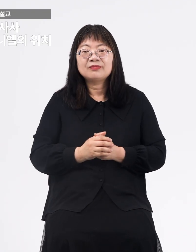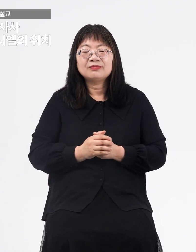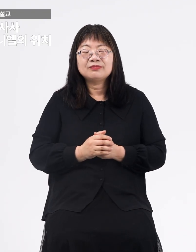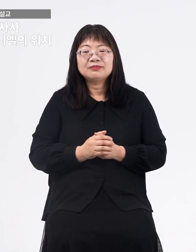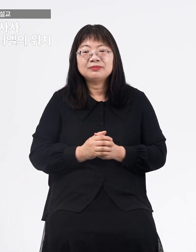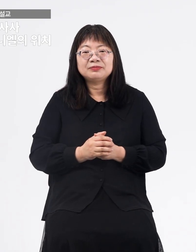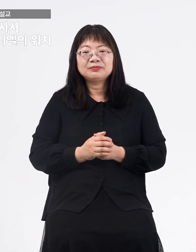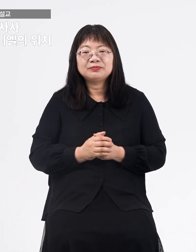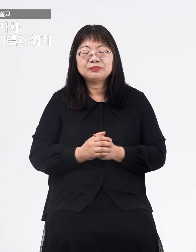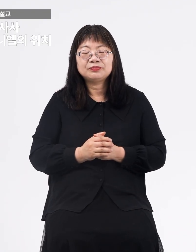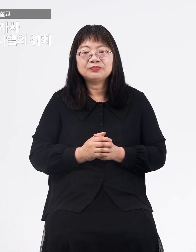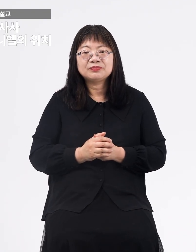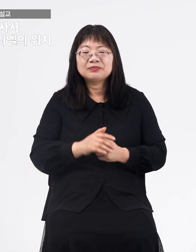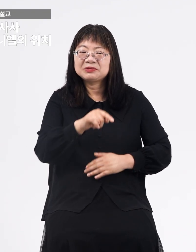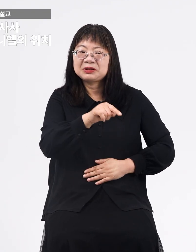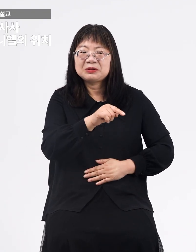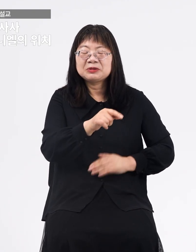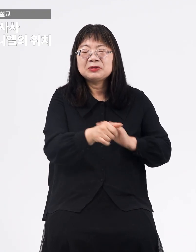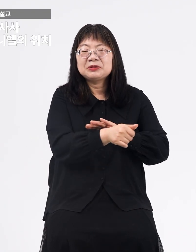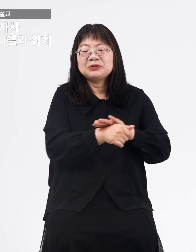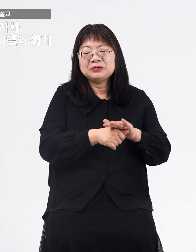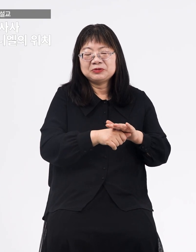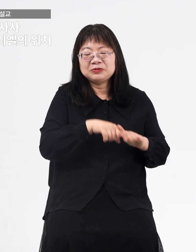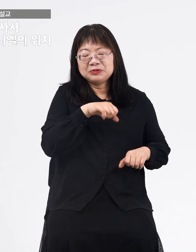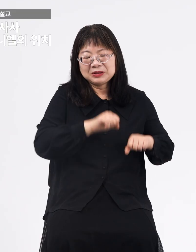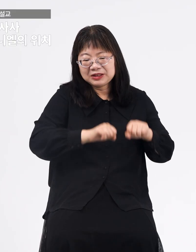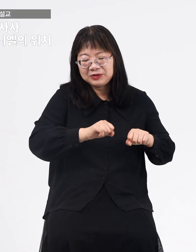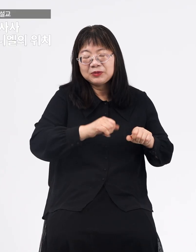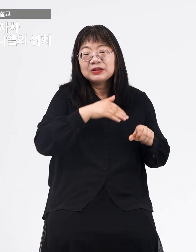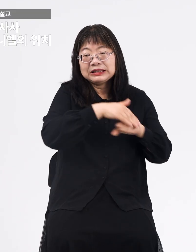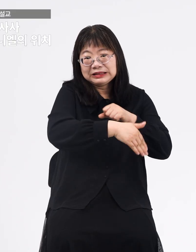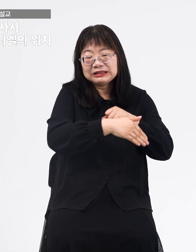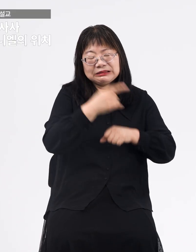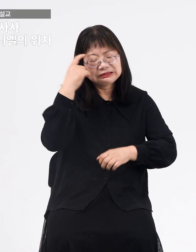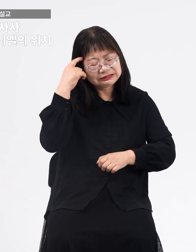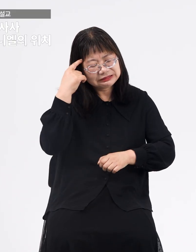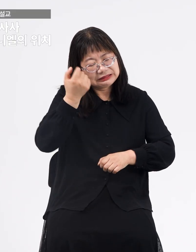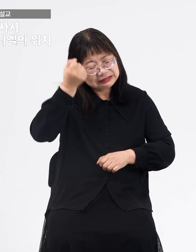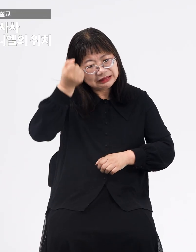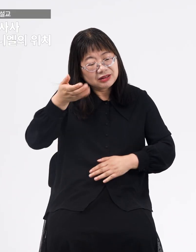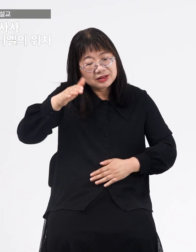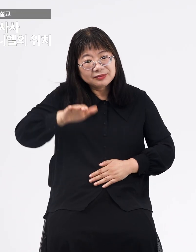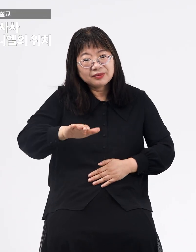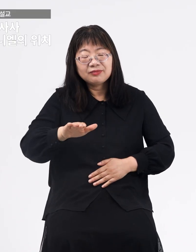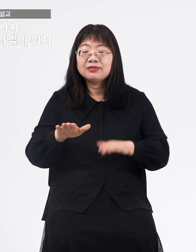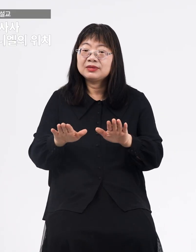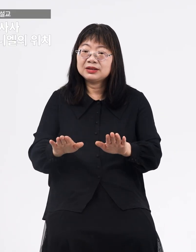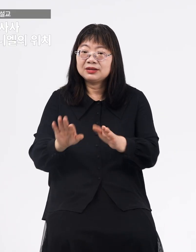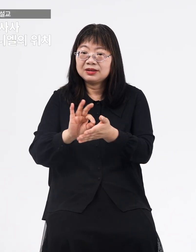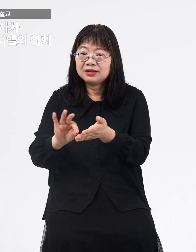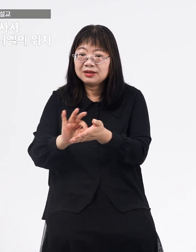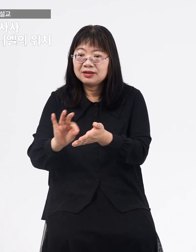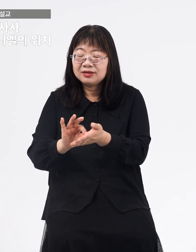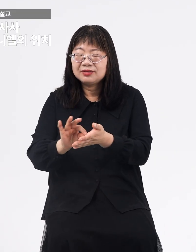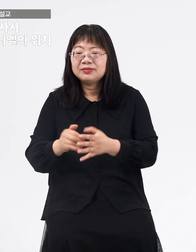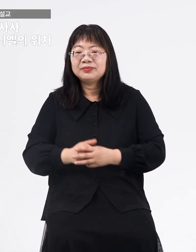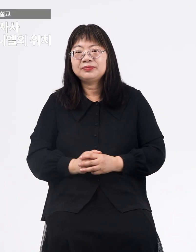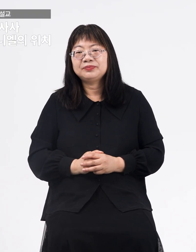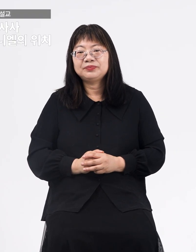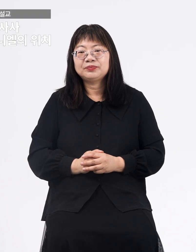그건 이제 수동적인 개념이죠. 잊어버렸다. 그런데 여기 사용된 이